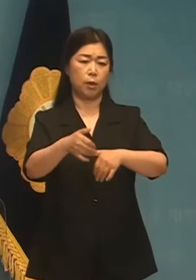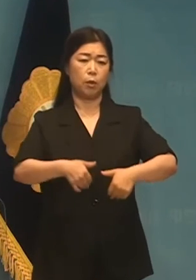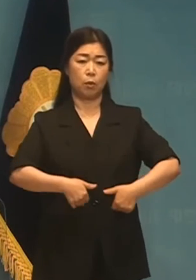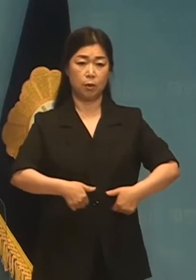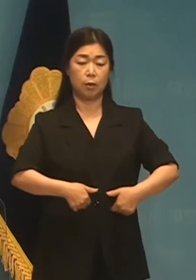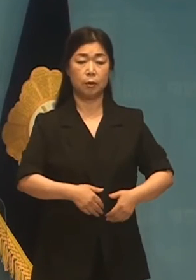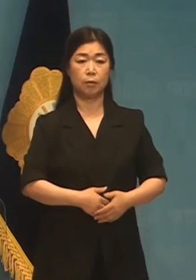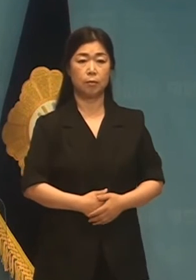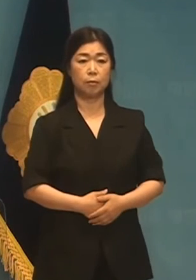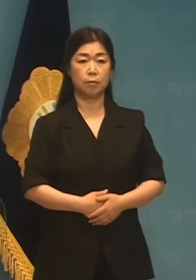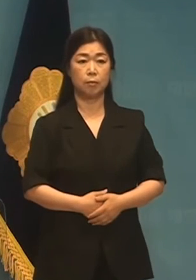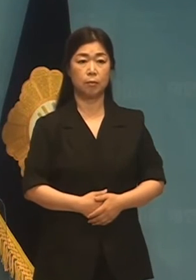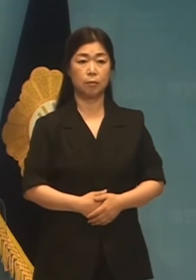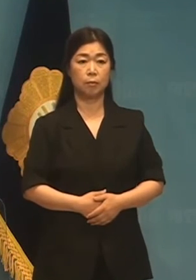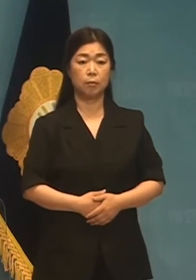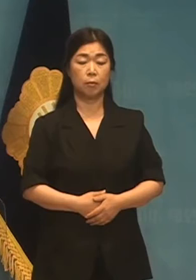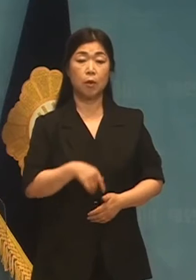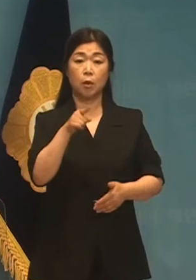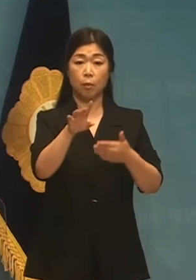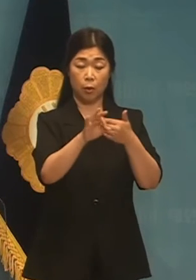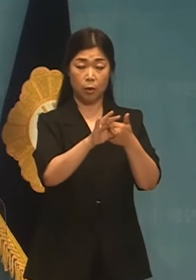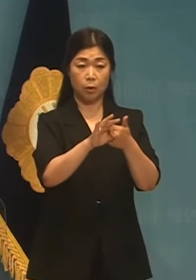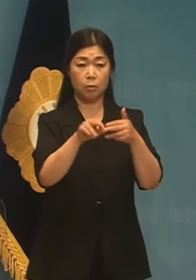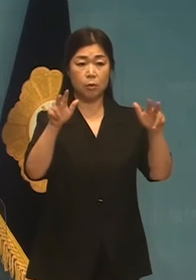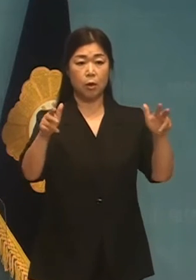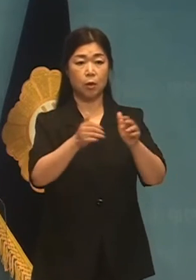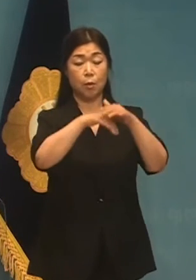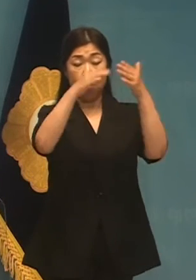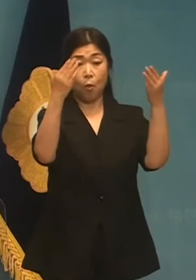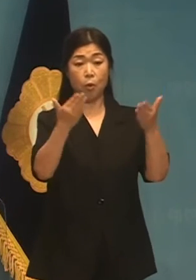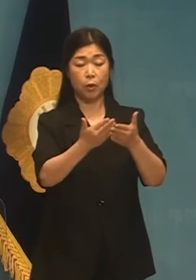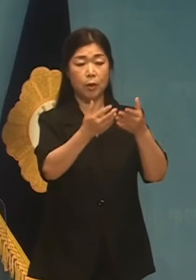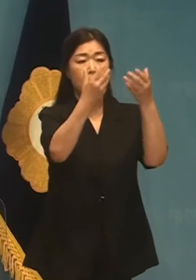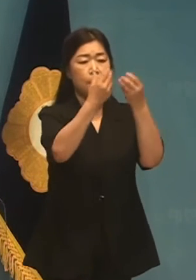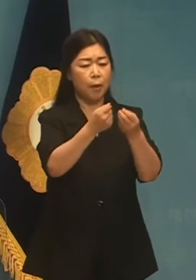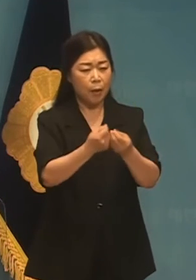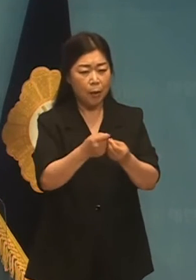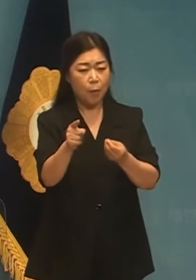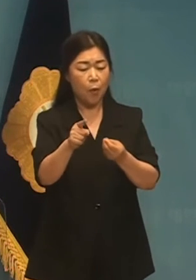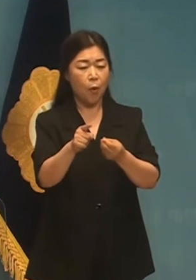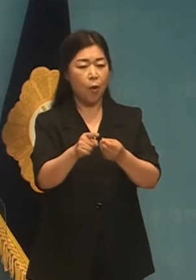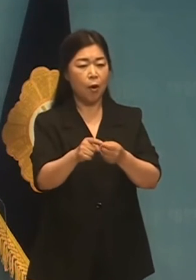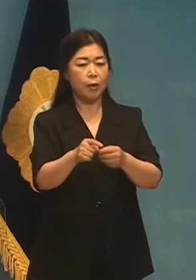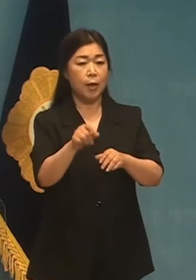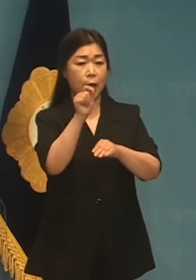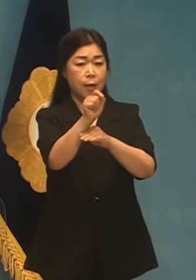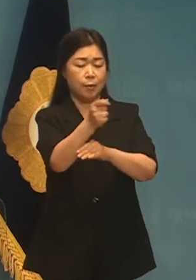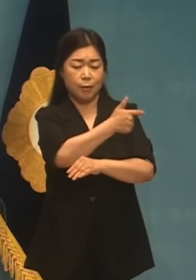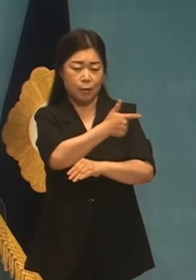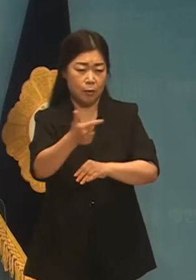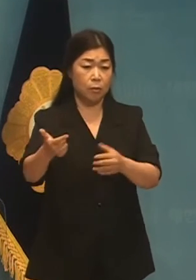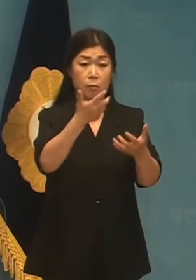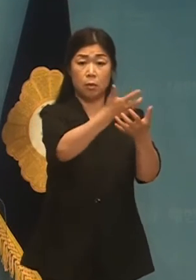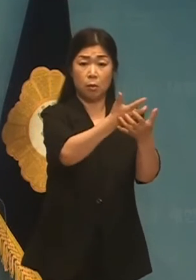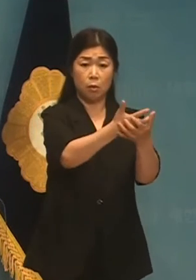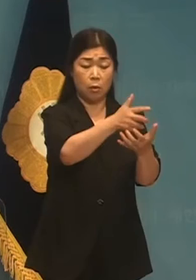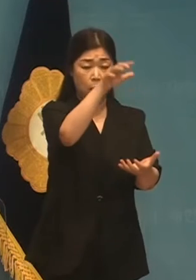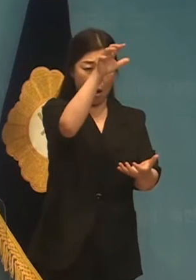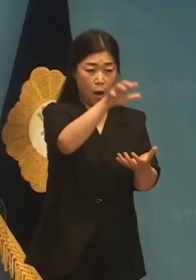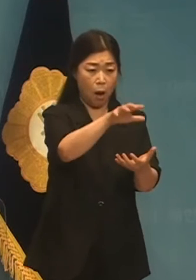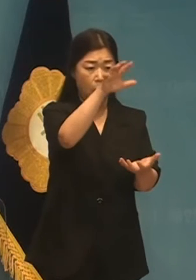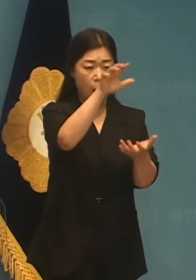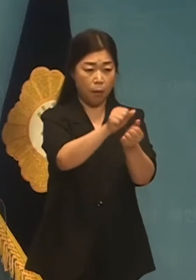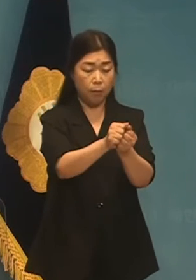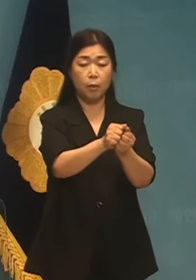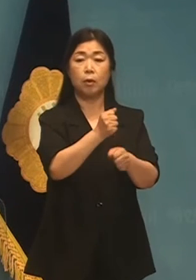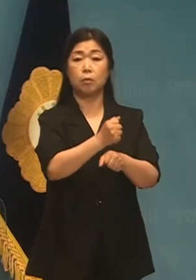필요합니다. 그렇게 되면 그간의 모든 판례도 행정 빅데이터도 전환이